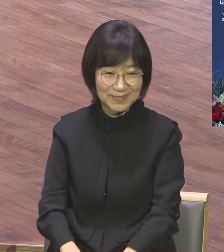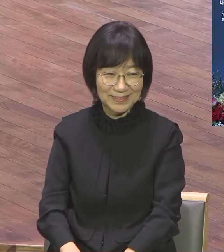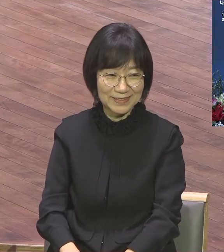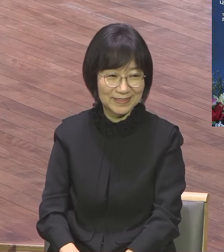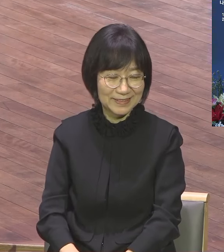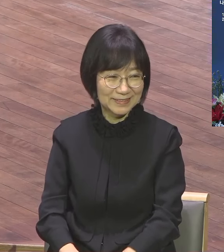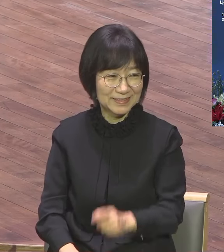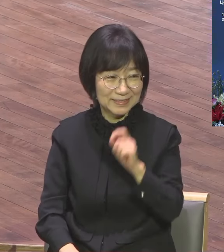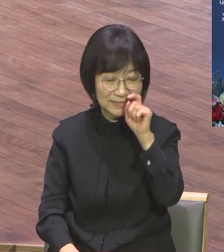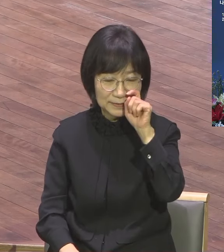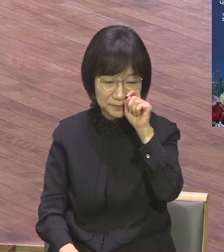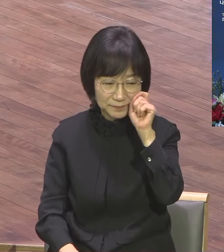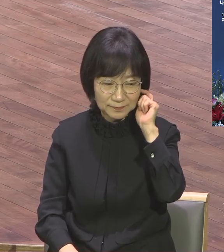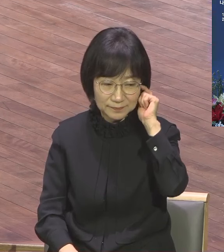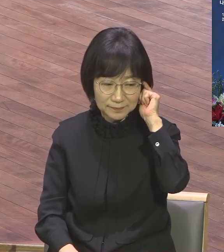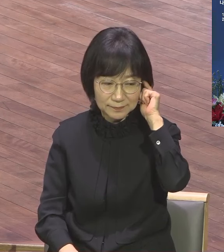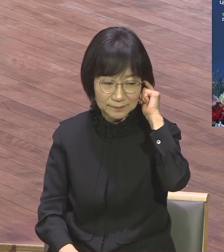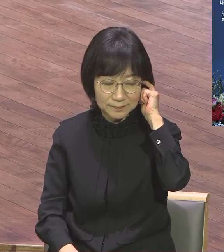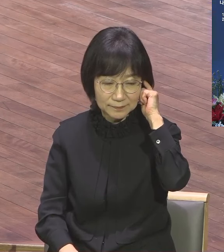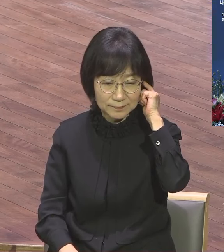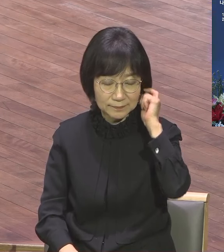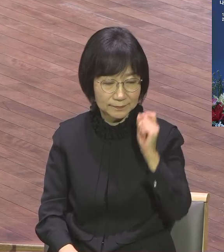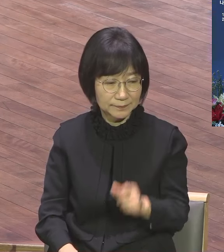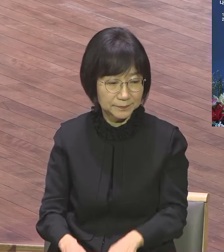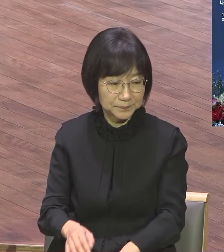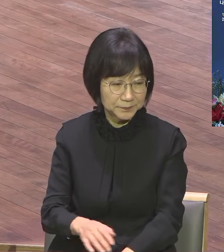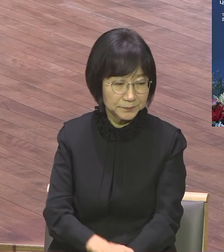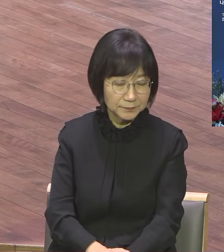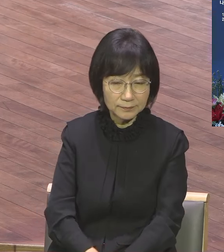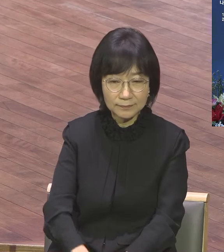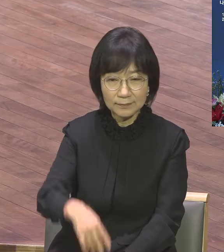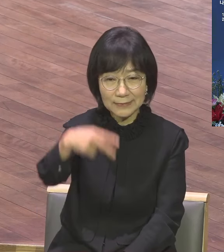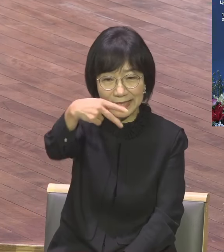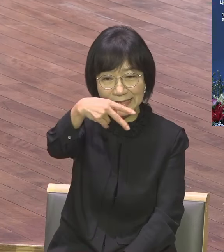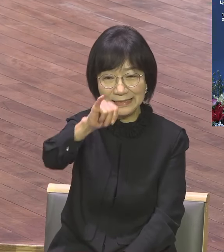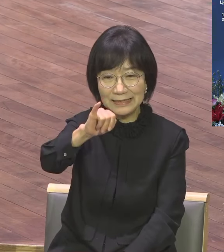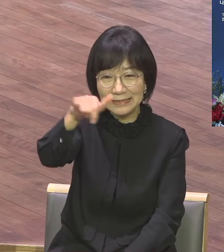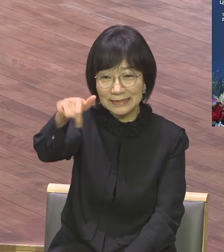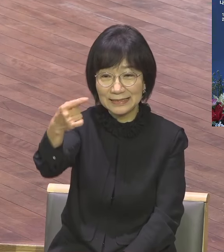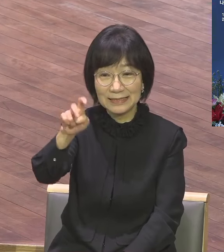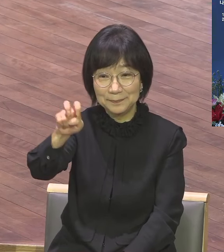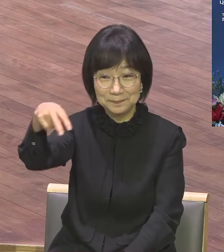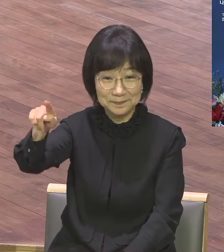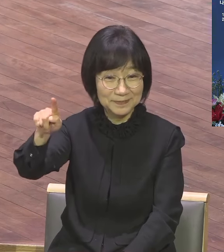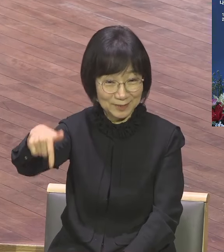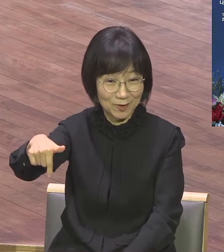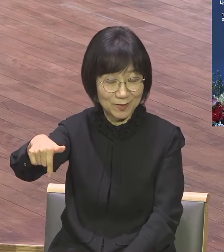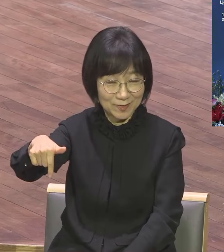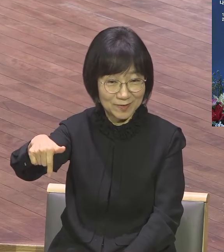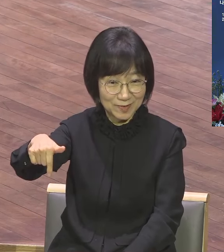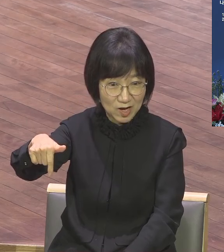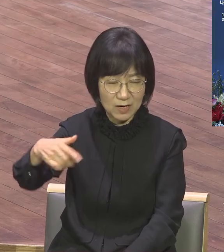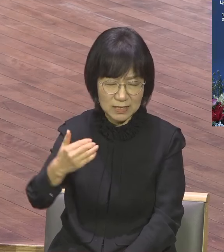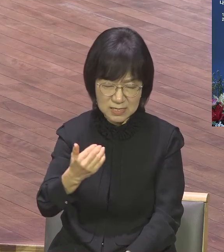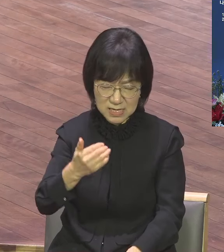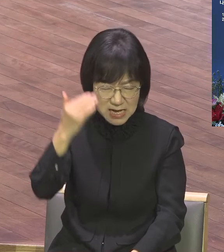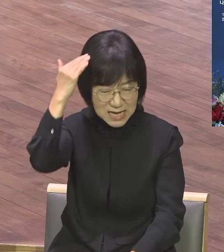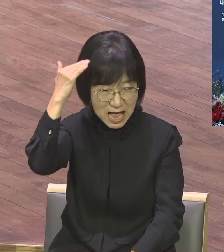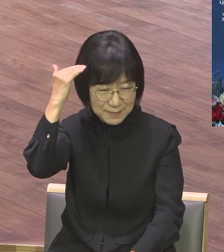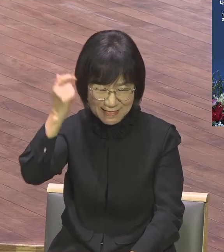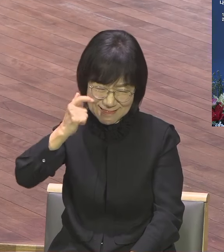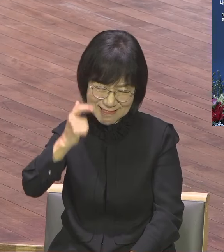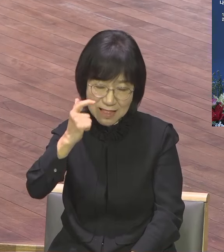아주 딱딱한 검은 빛깔의 돌인데 귀금속의 이 순도를 판정하는